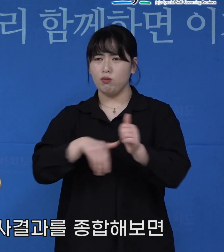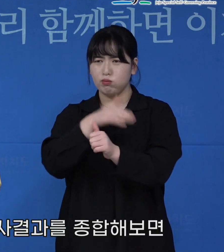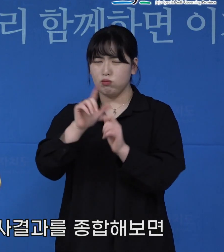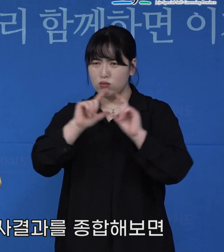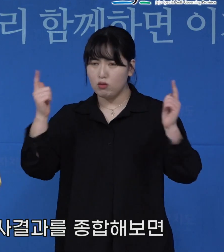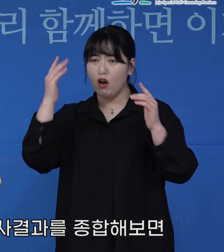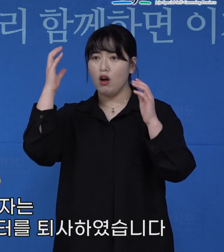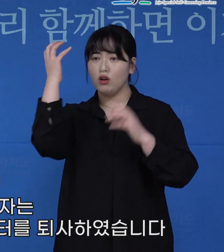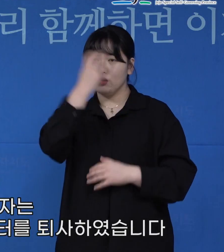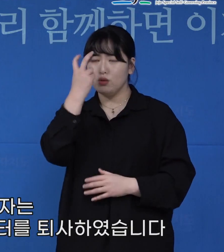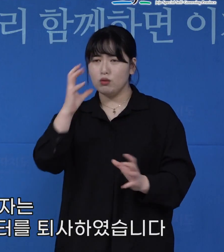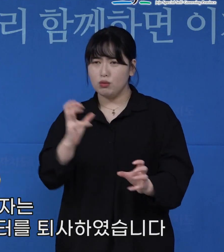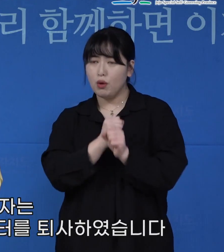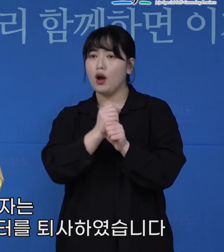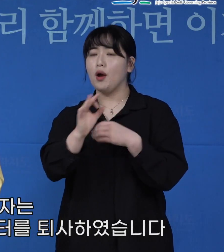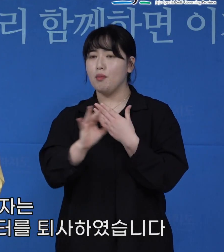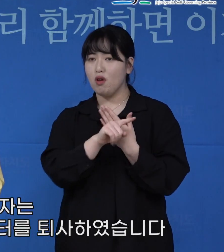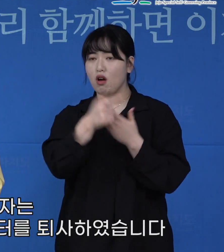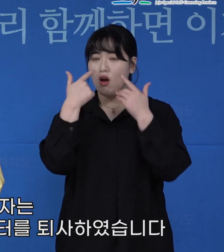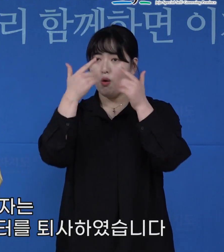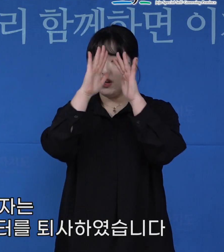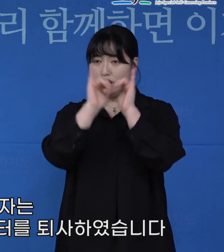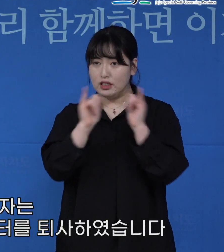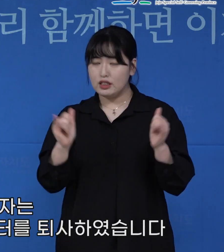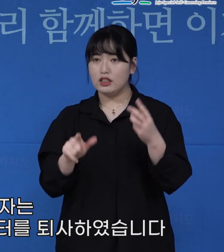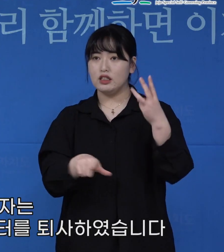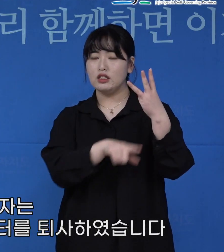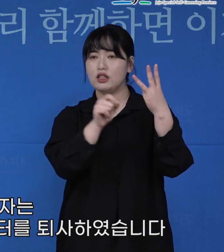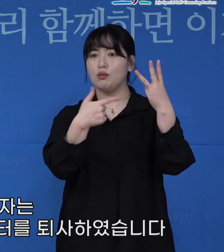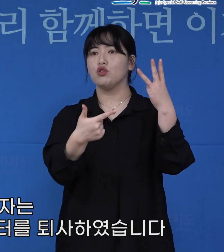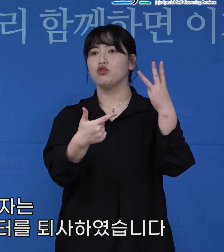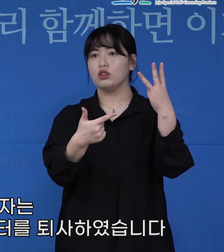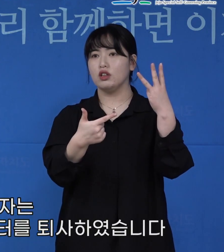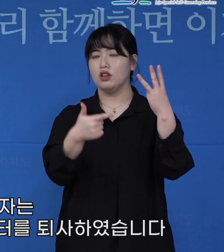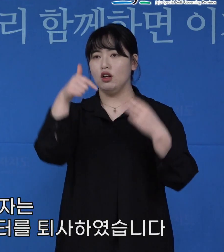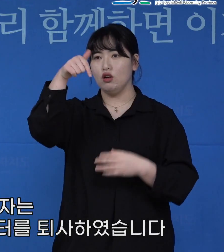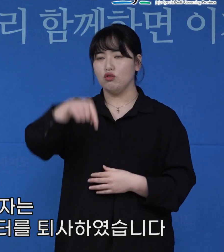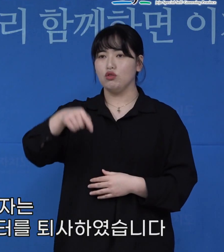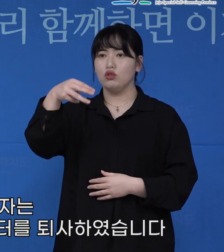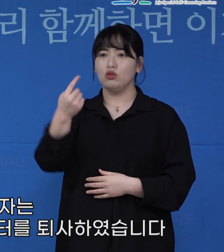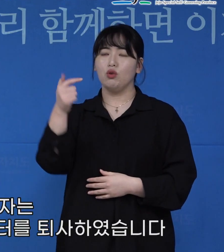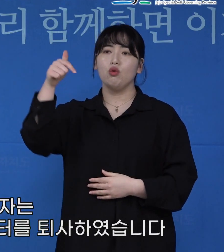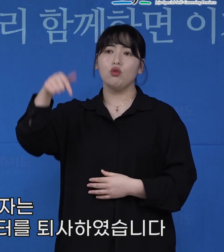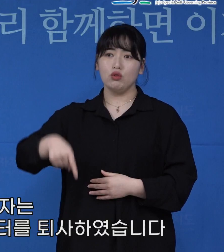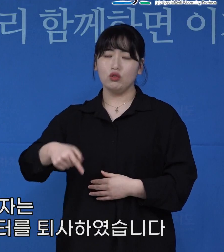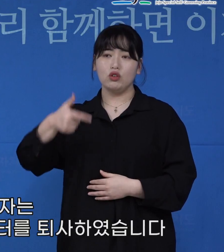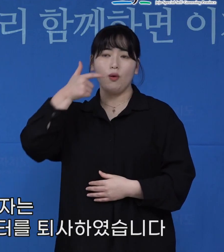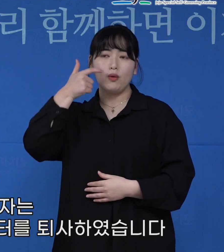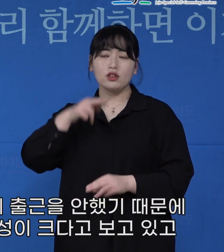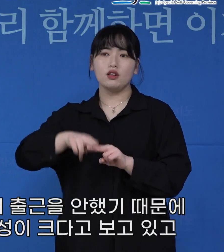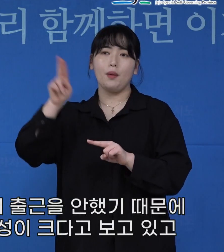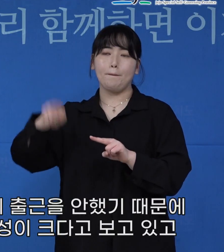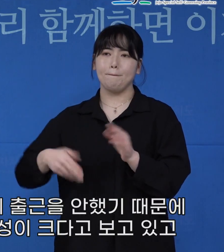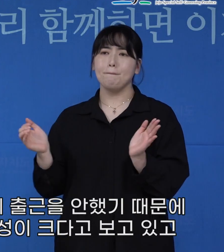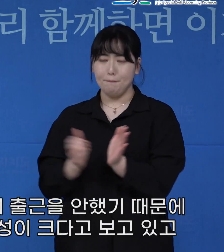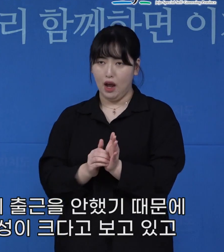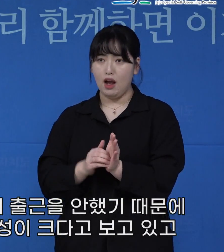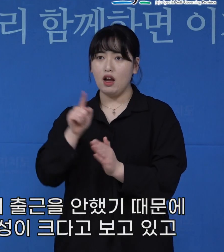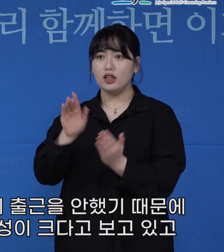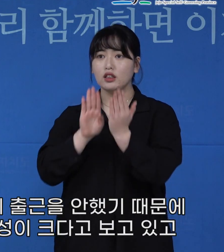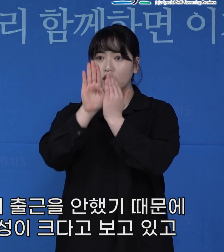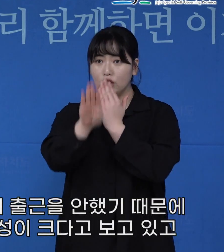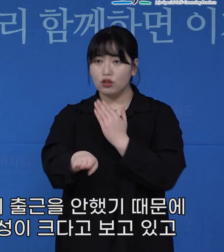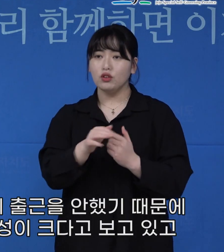결과를 종합해보면 이 확진자는 3월 6일에 구로구 콜센터를 퇴사하였습니다. 그